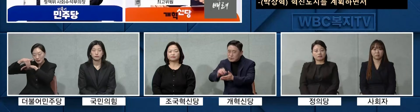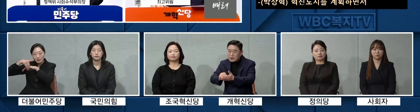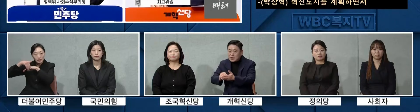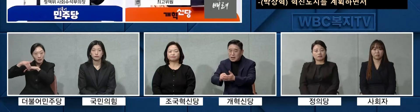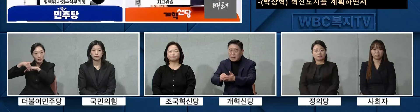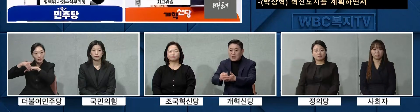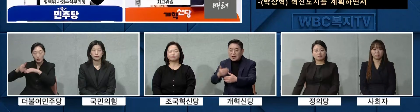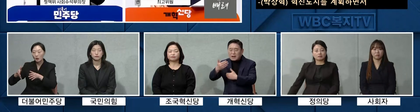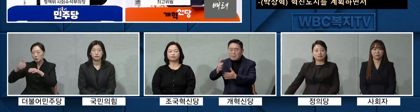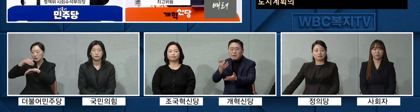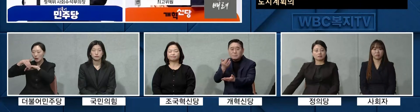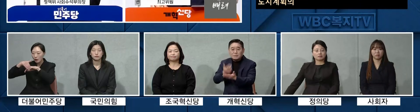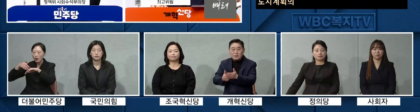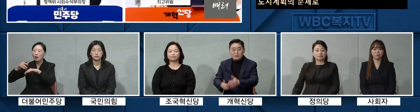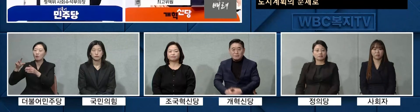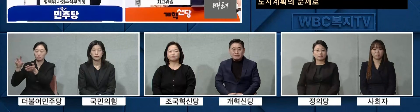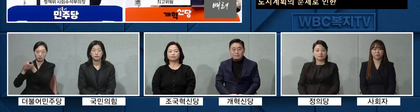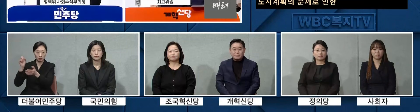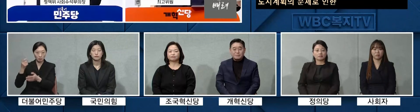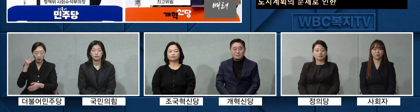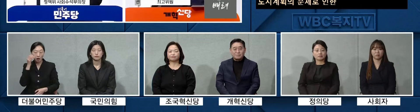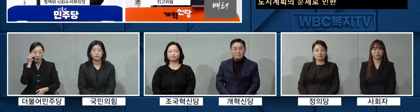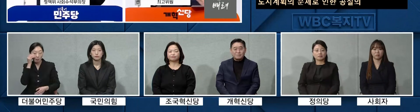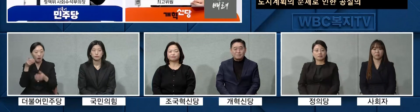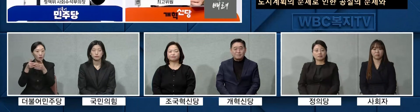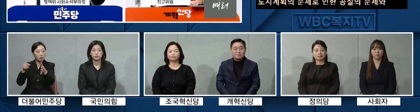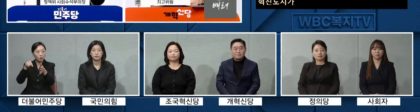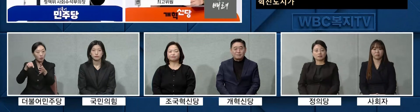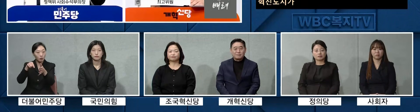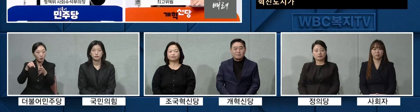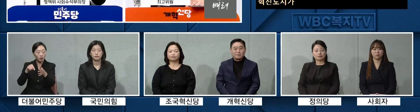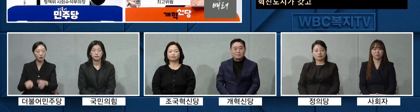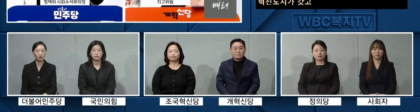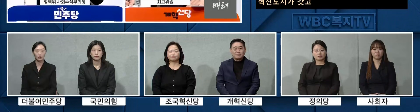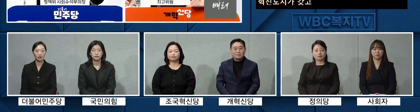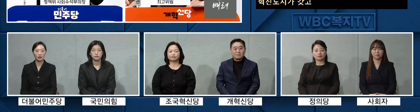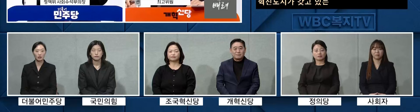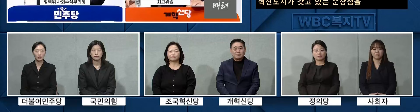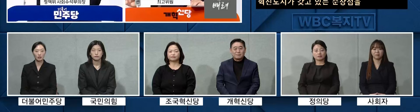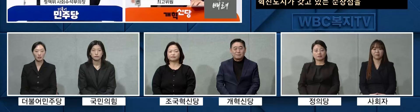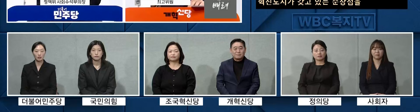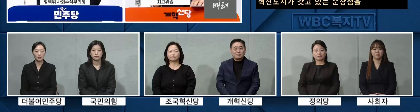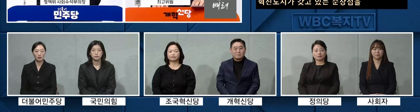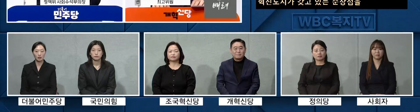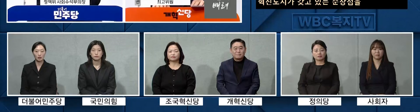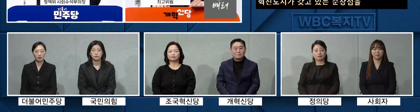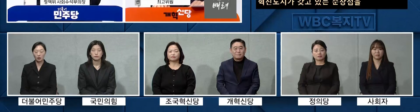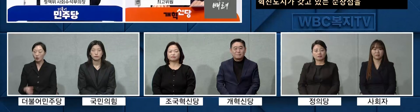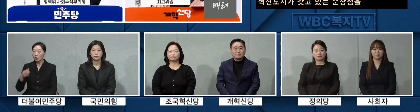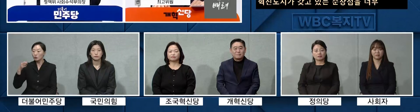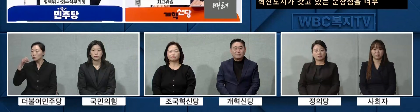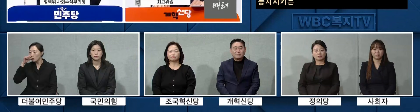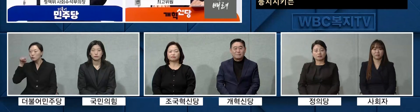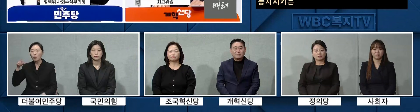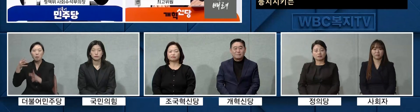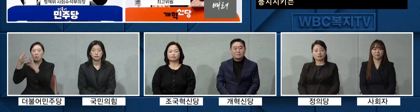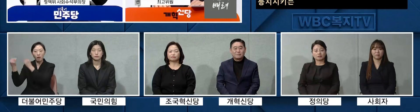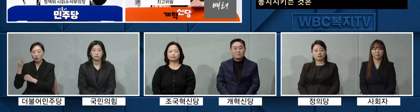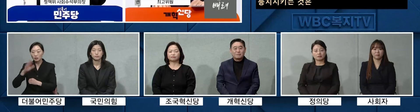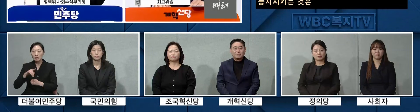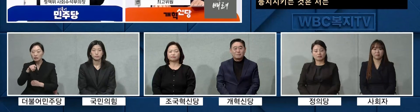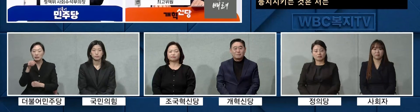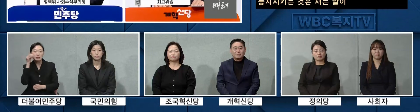공실의 문제와 혁신도시가 갖고 있는 순장점을 너무 등치시키는 것은 좀 말이 안 된다고 생각합니다.